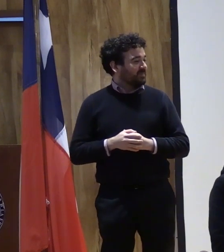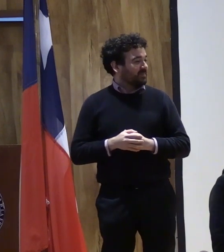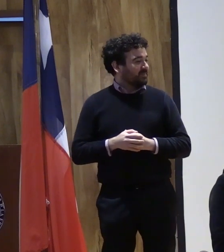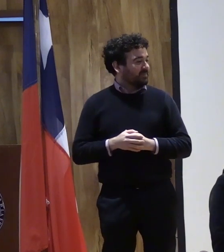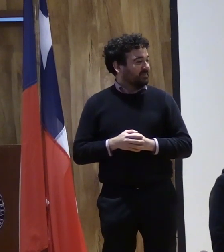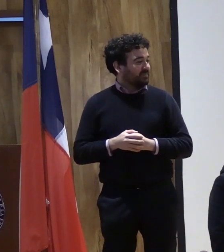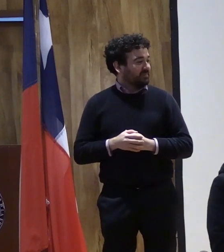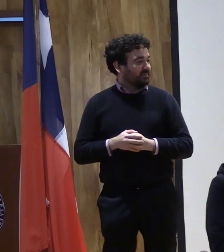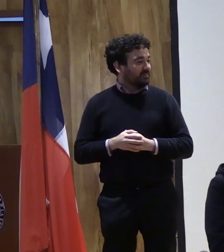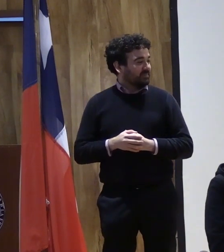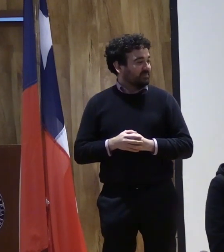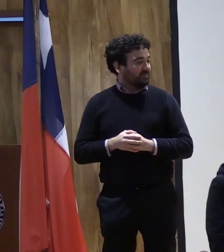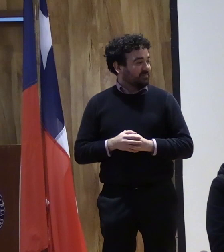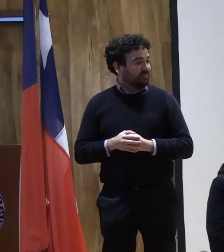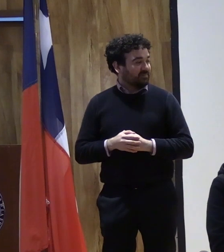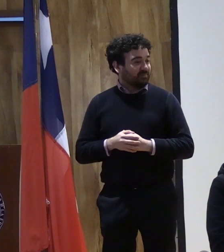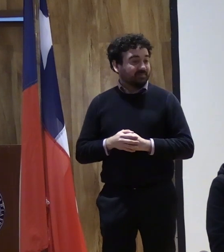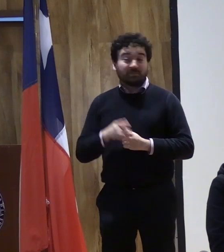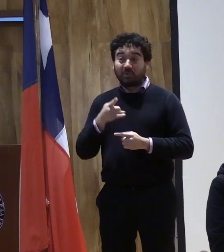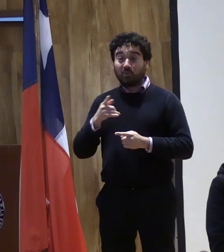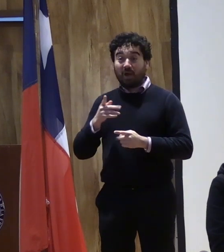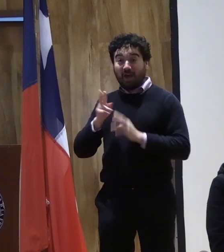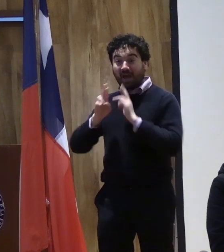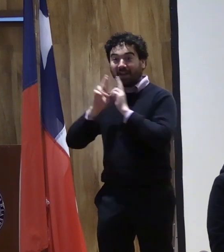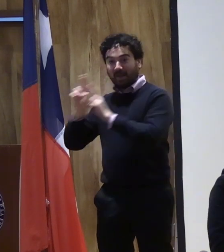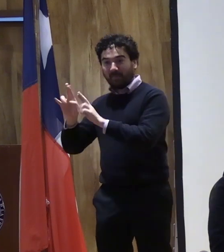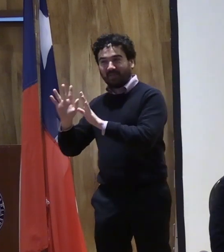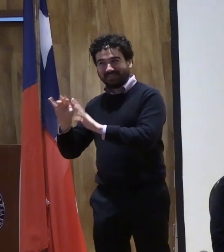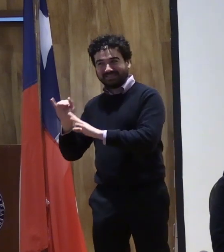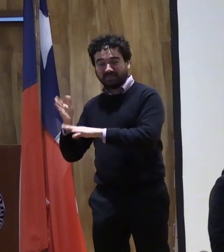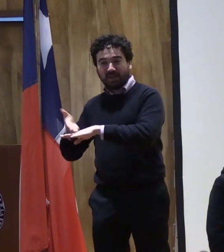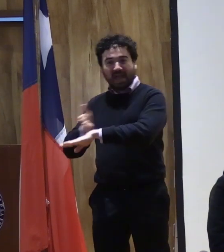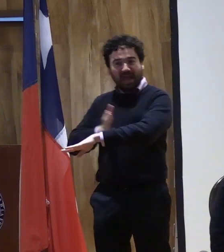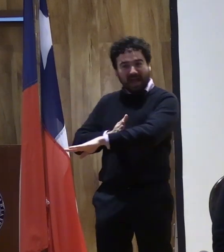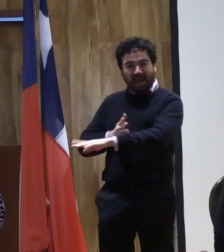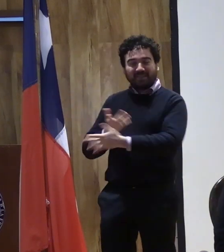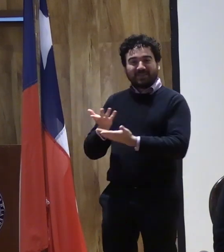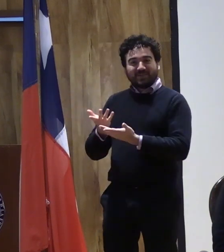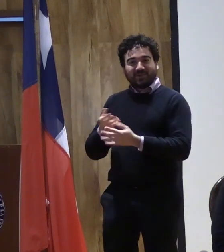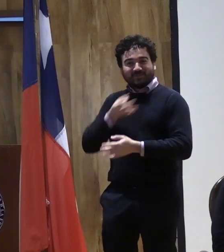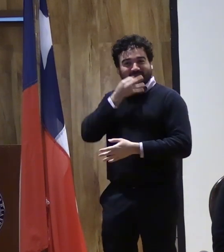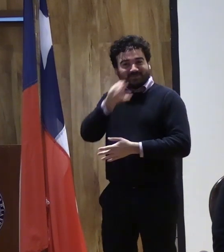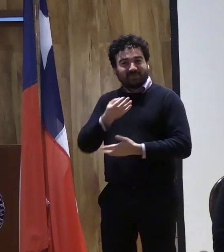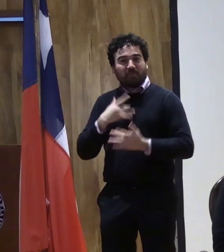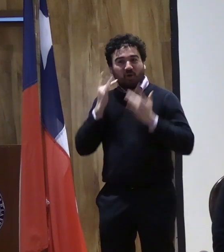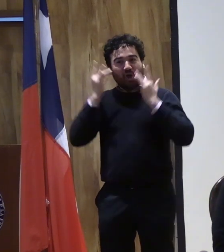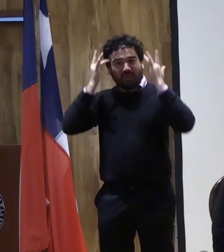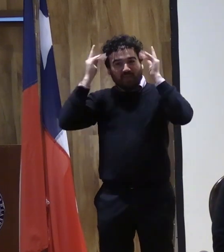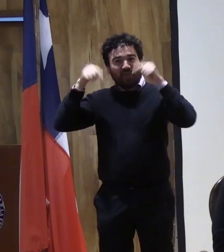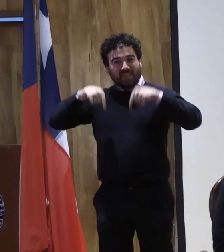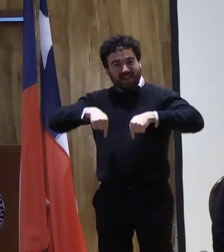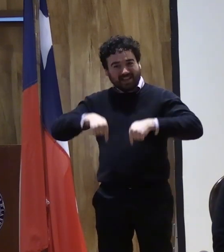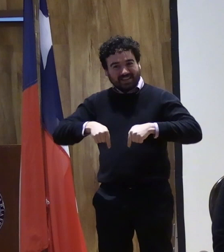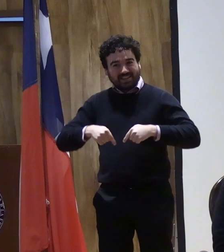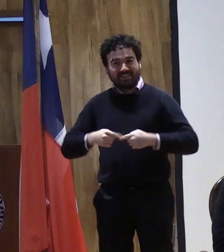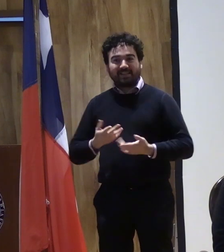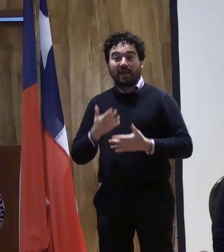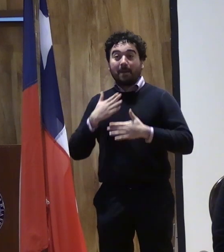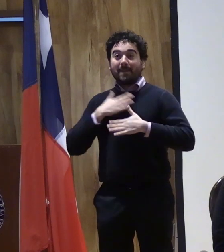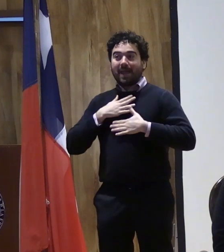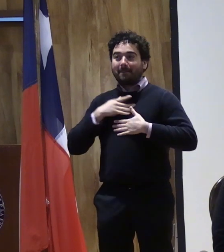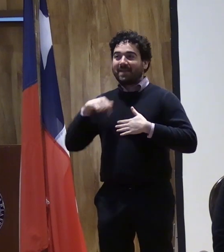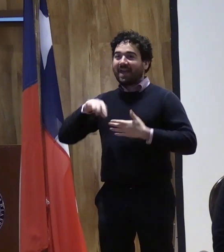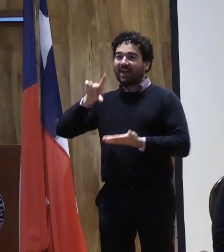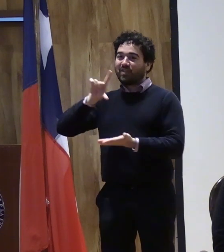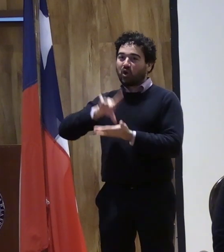Bueno, antes de responder eso, quiero decir que estoy muy contento de estar acá. Para mí, este